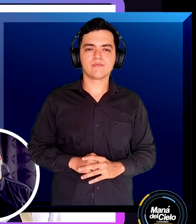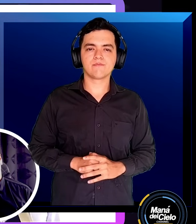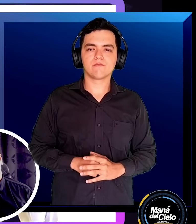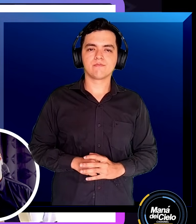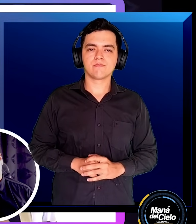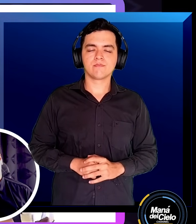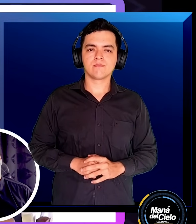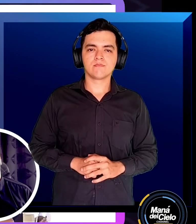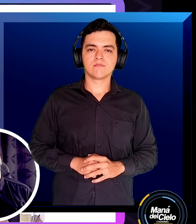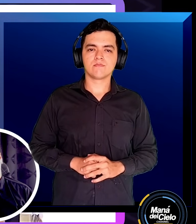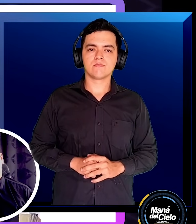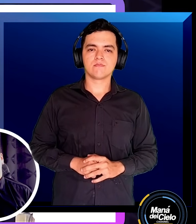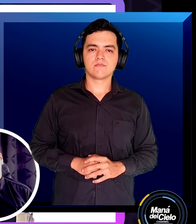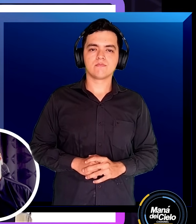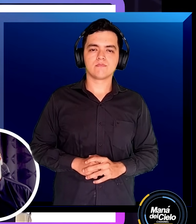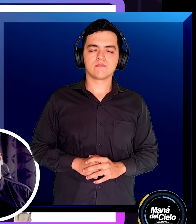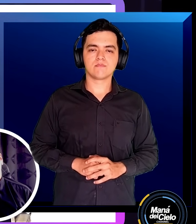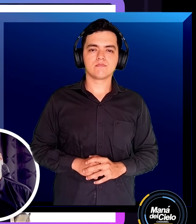verso